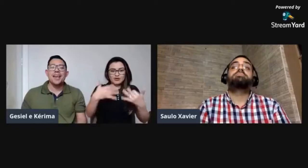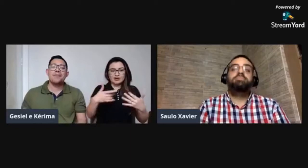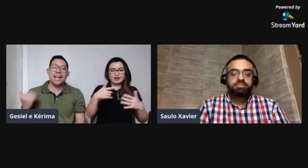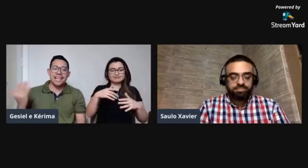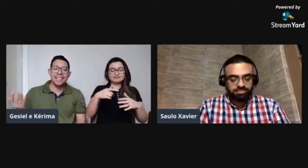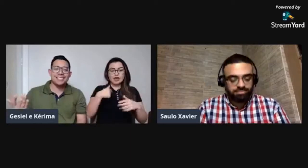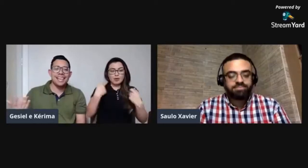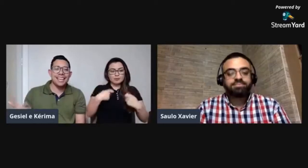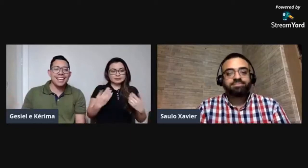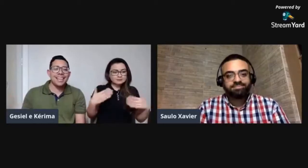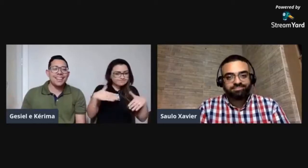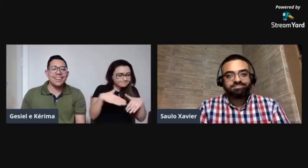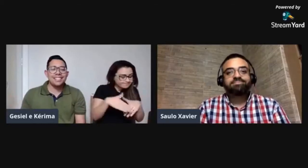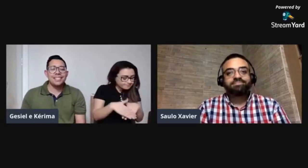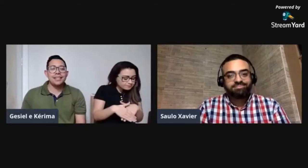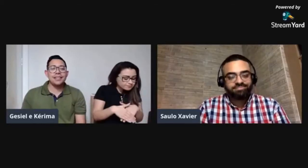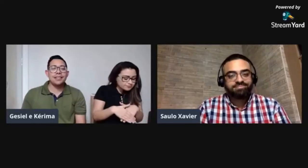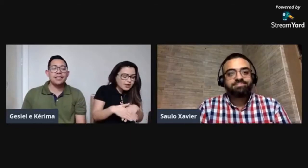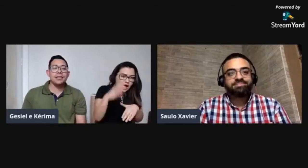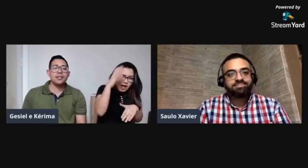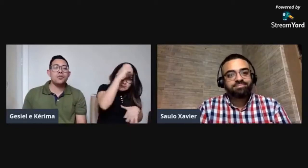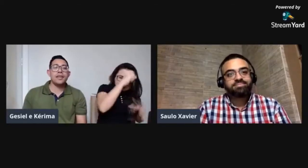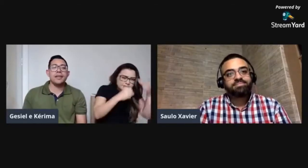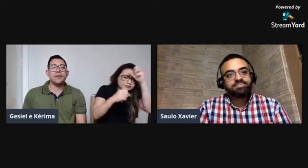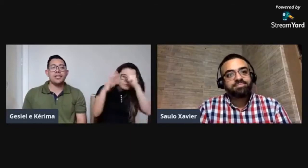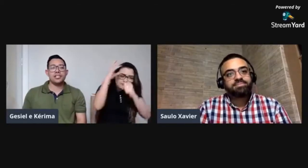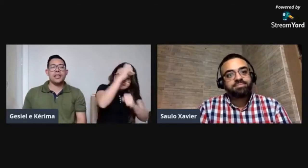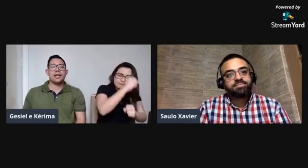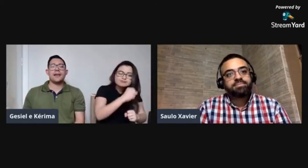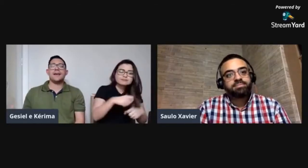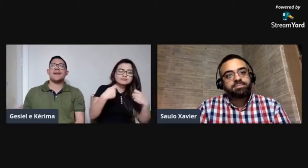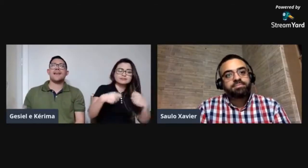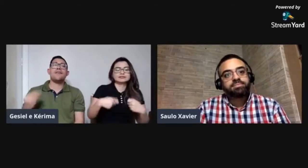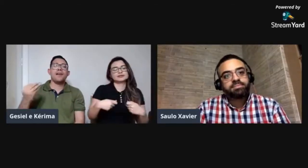né, para crescer. Eu acho que isso aí,